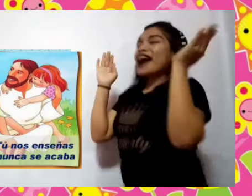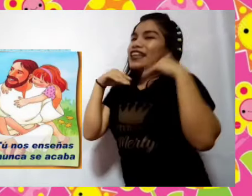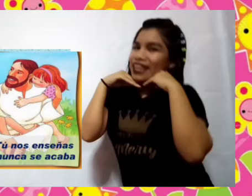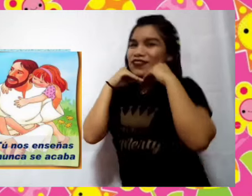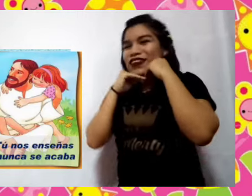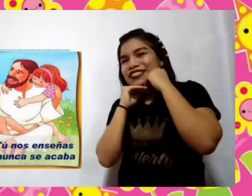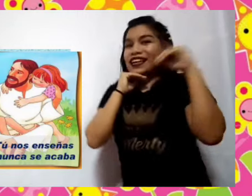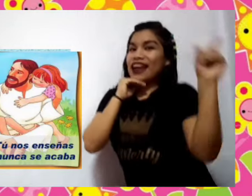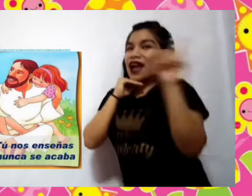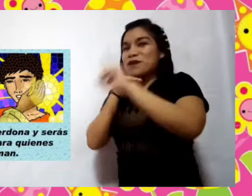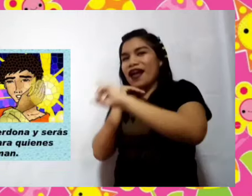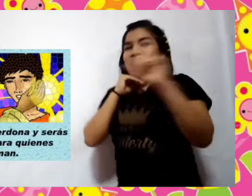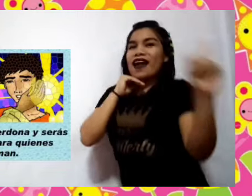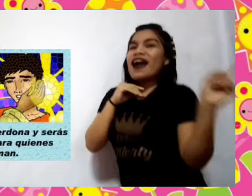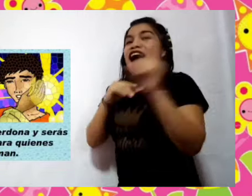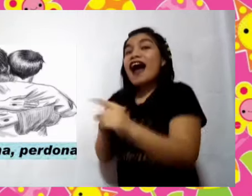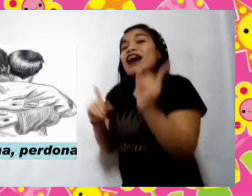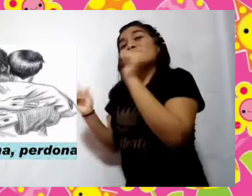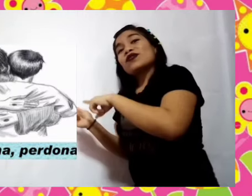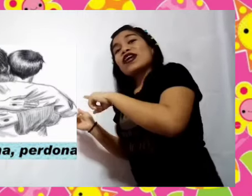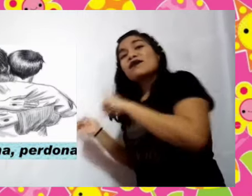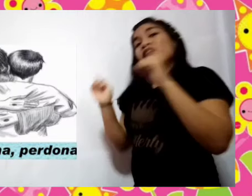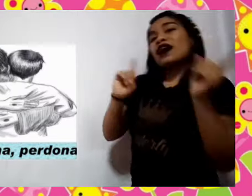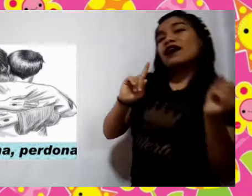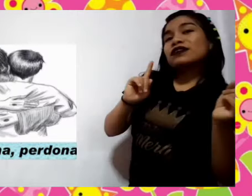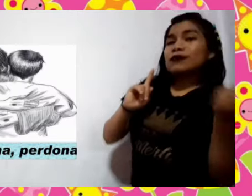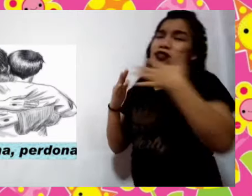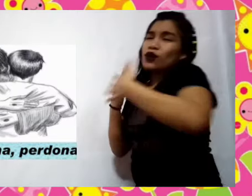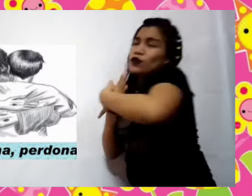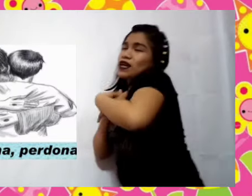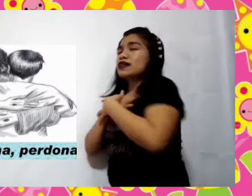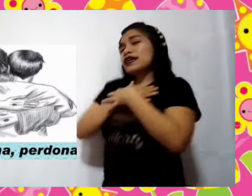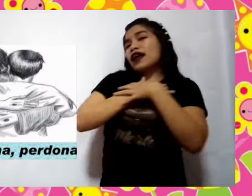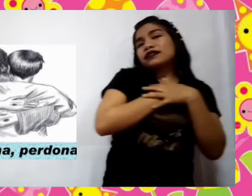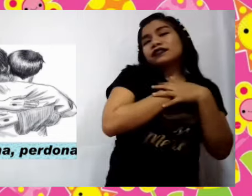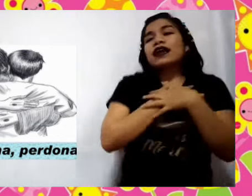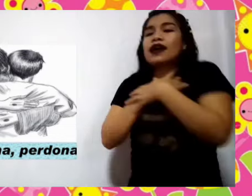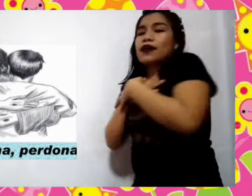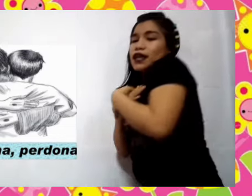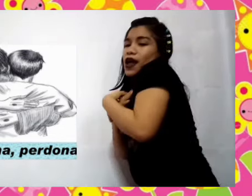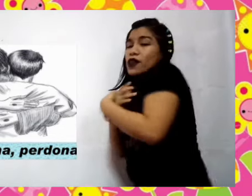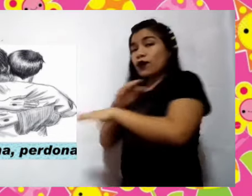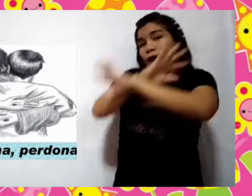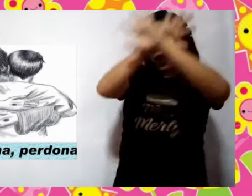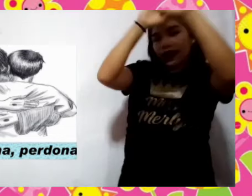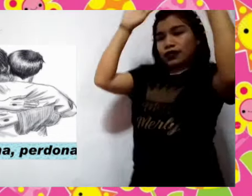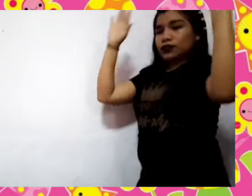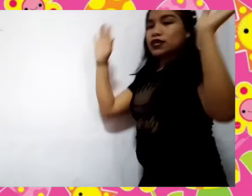alegría que nunca se acaba. Ayuda, ama, perdona, serás un regalo para quienes